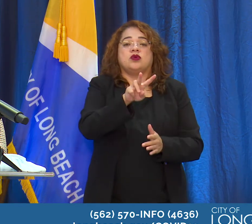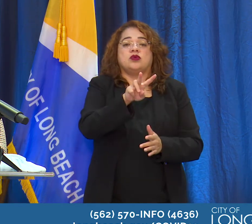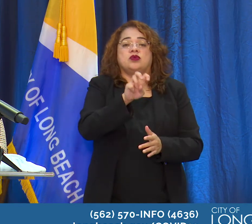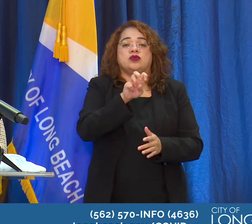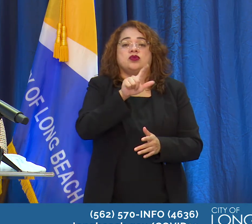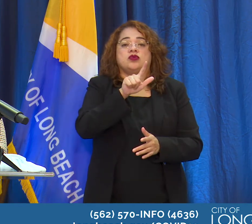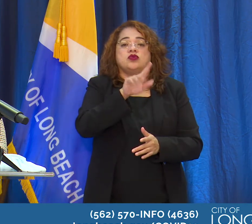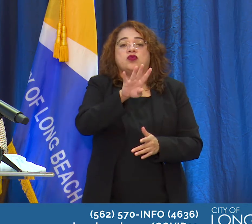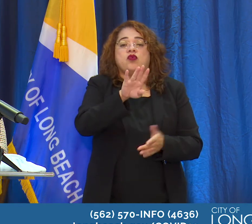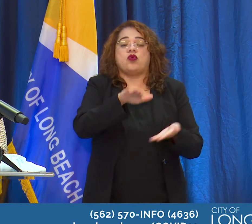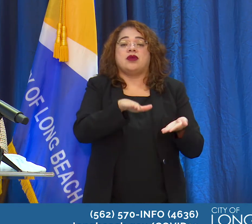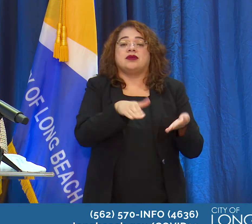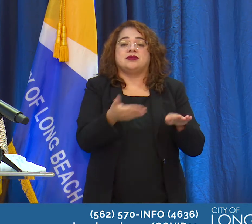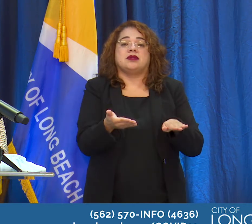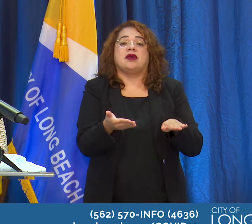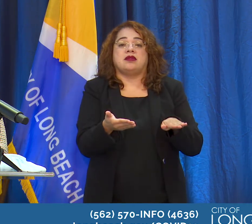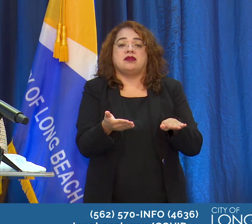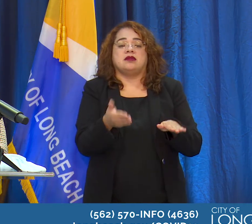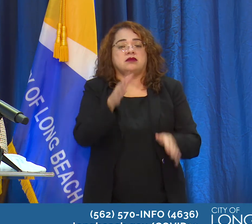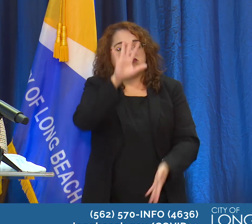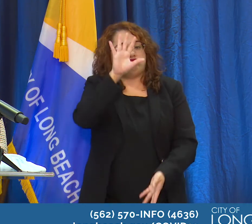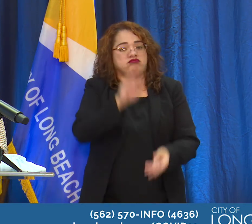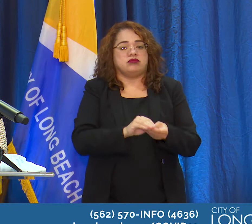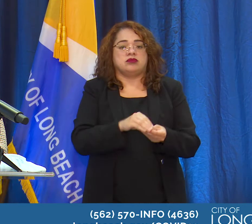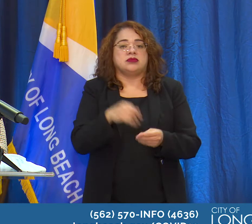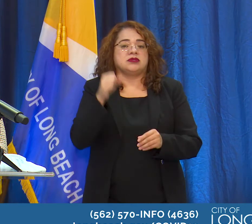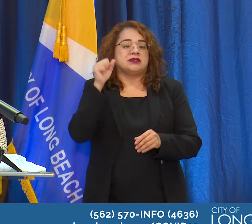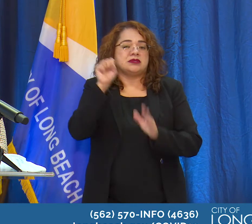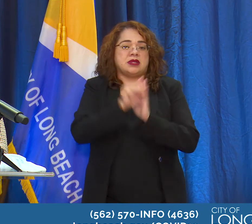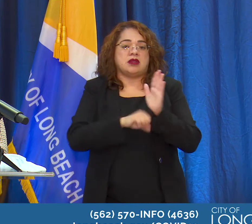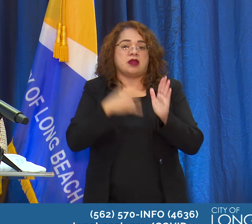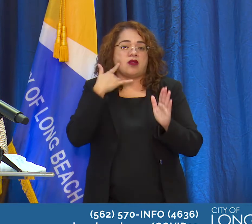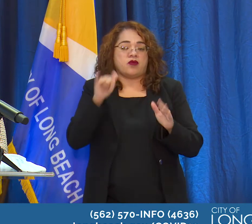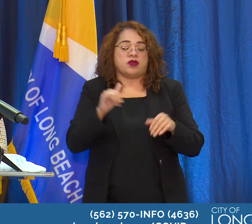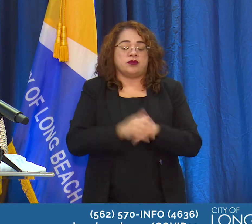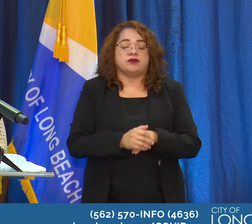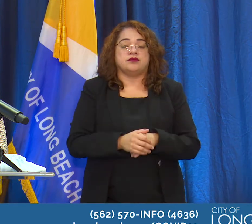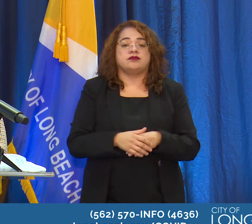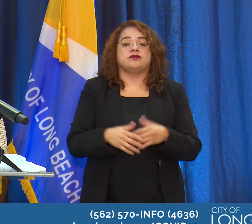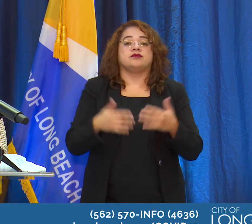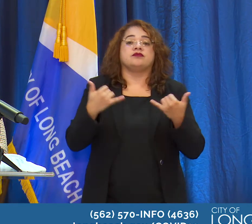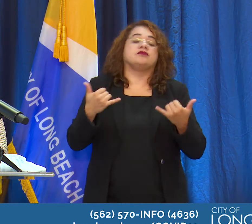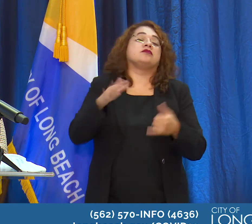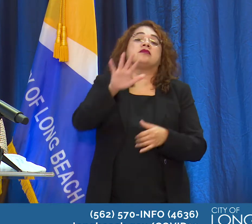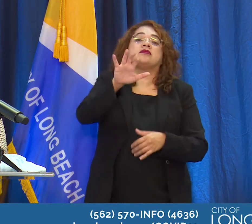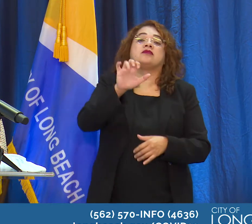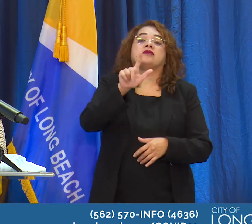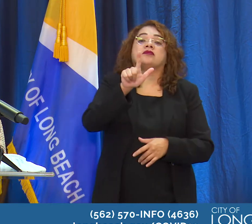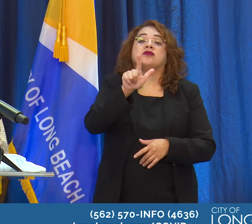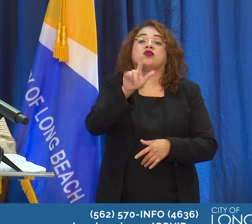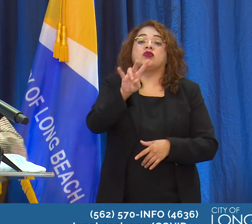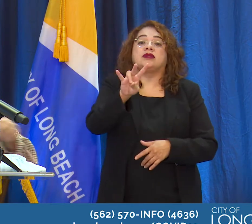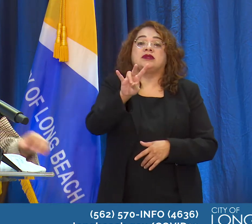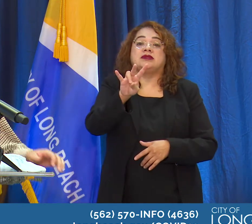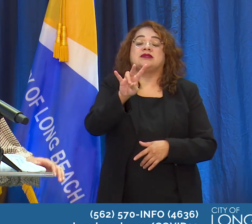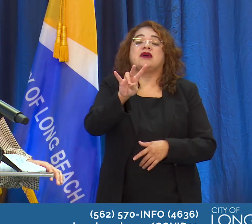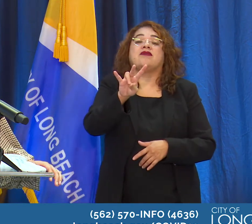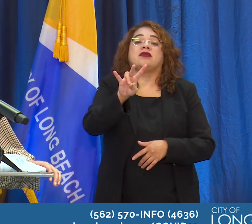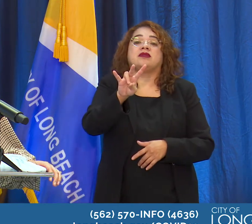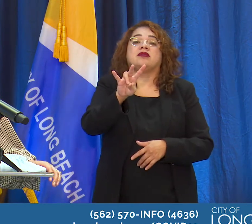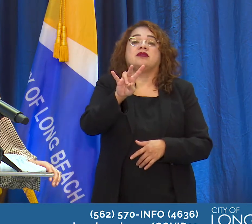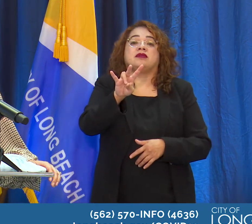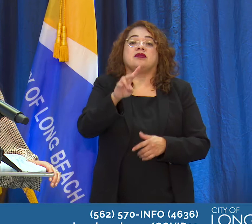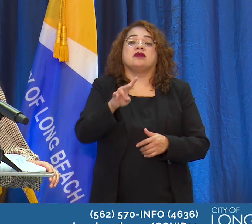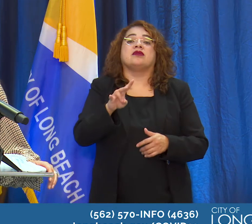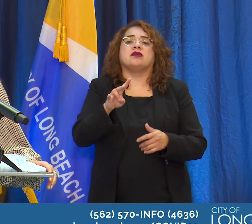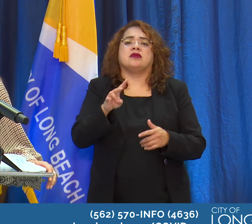11,224 muertes en todo el estado. Actualmente tenemos a 527 residentes de California